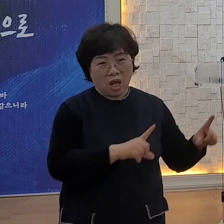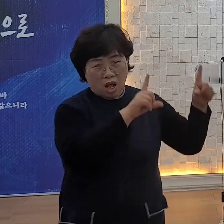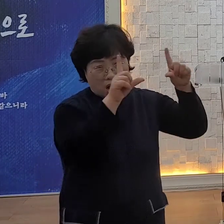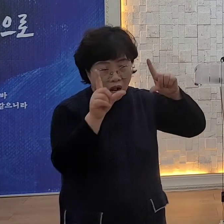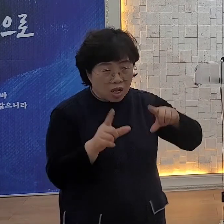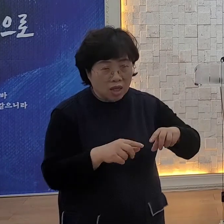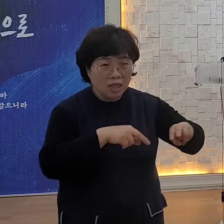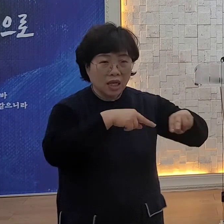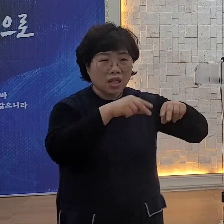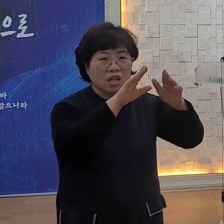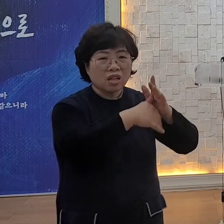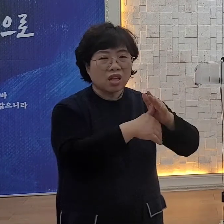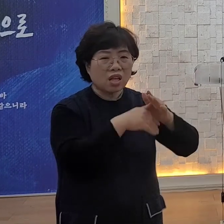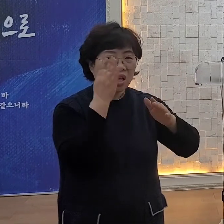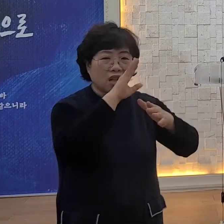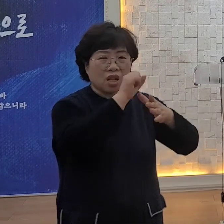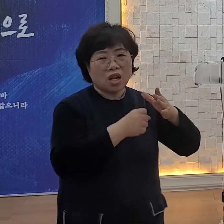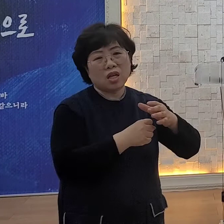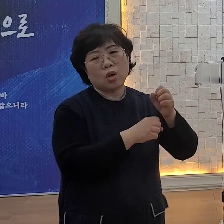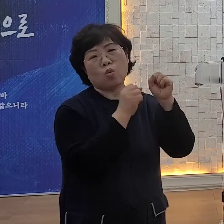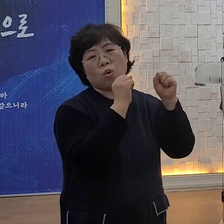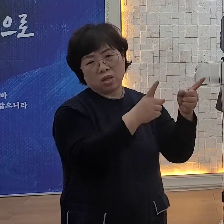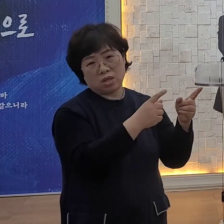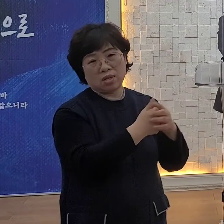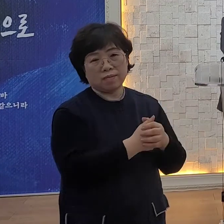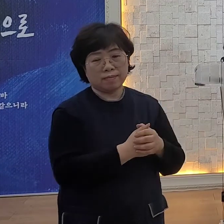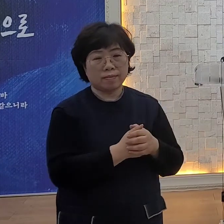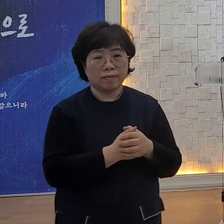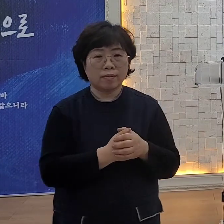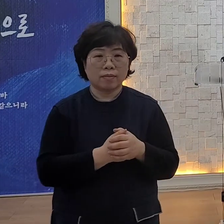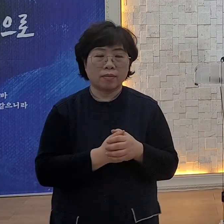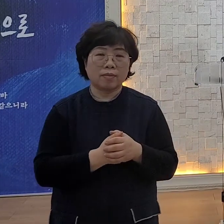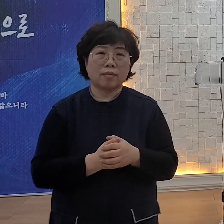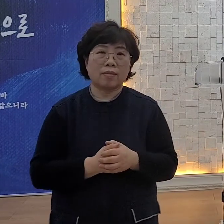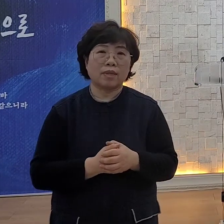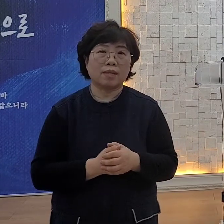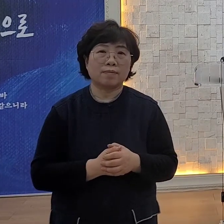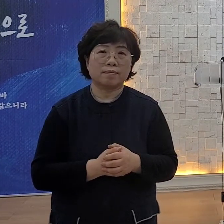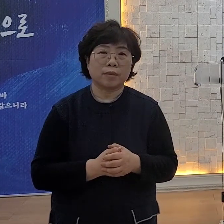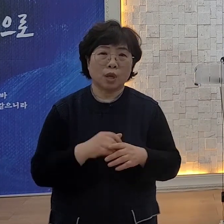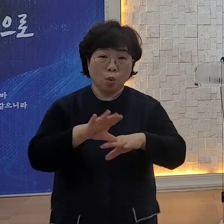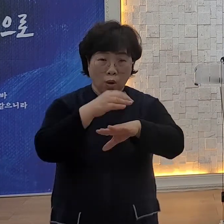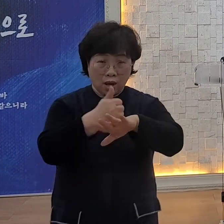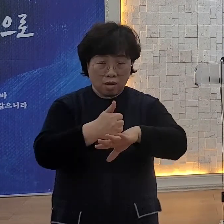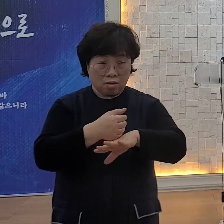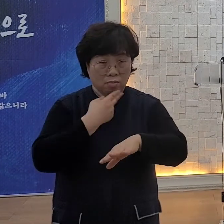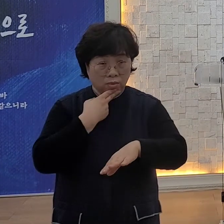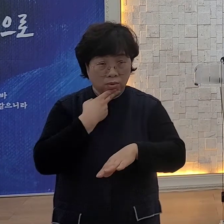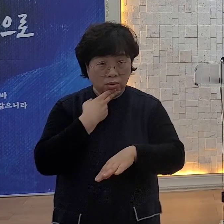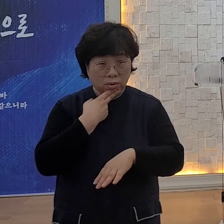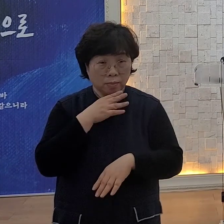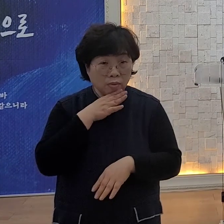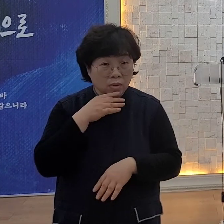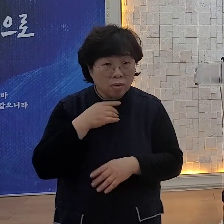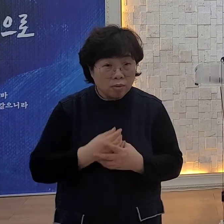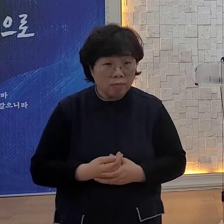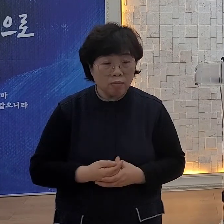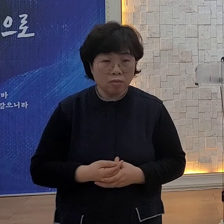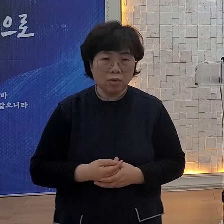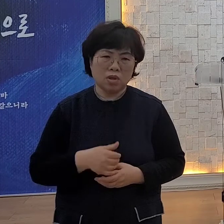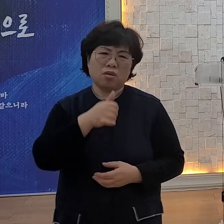타락의 원인이다 라고 성경은 말합니다. 그러니까 그때 왕이 없었습니까?